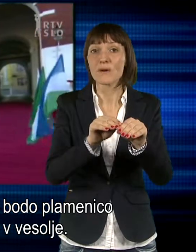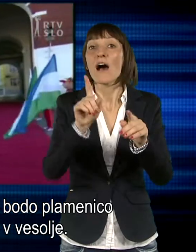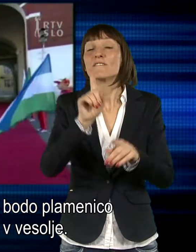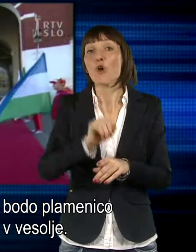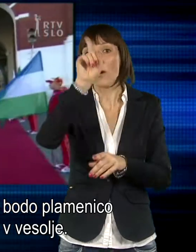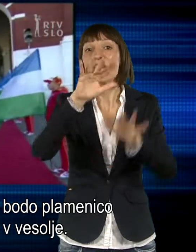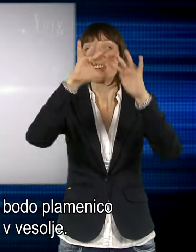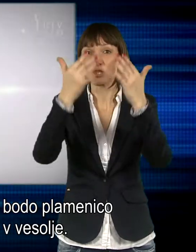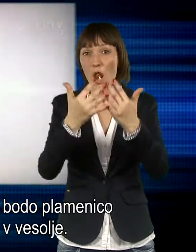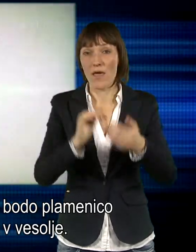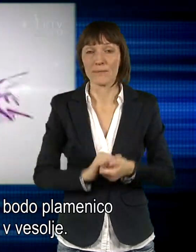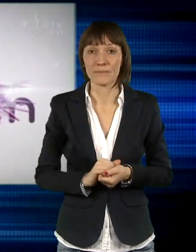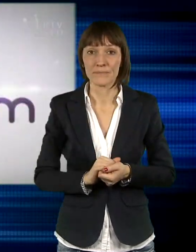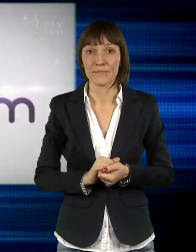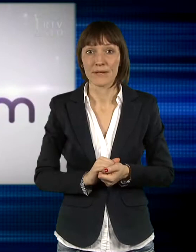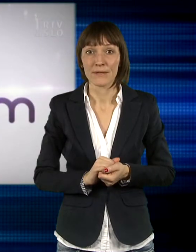izlet v vesolje.